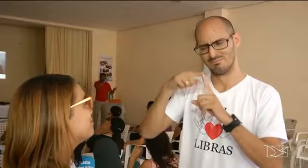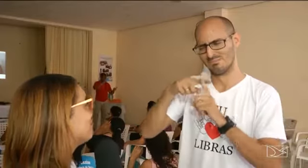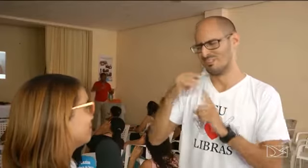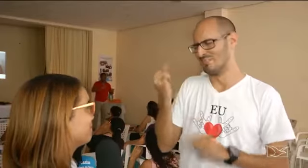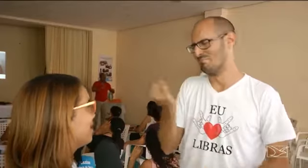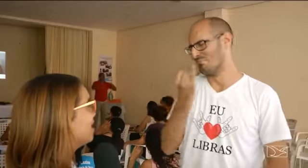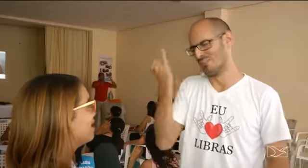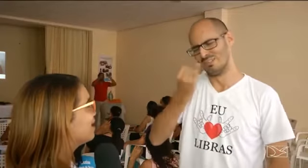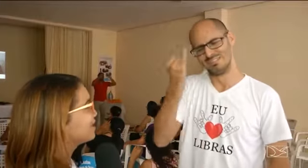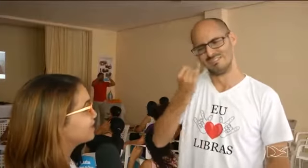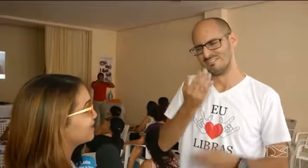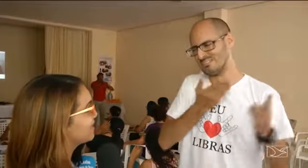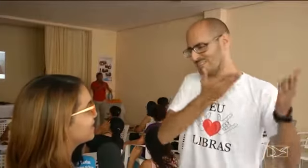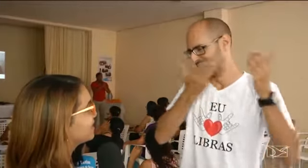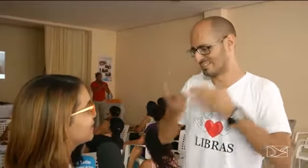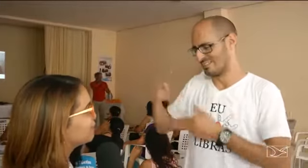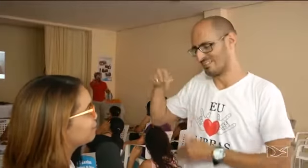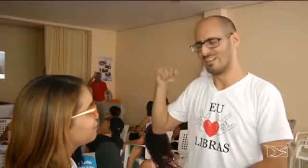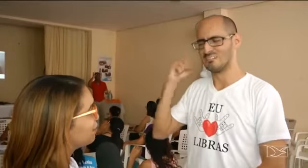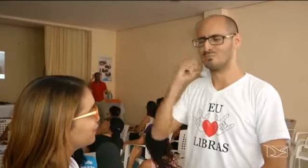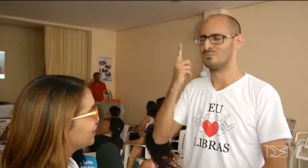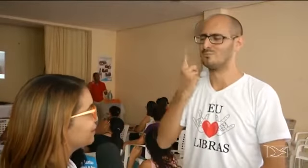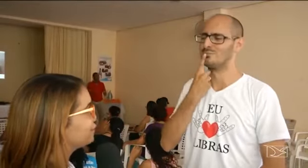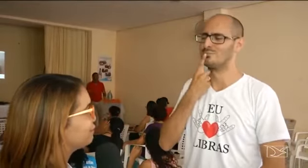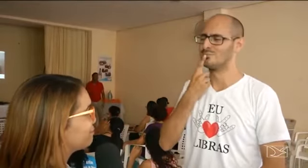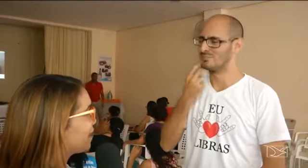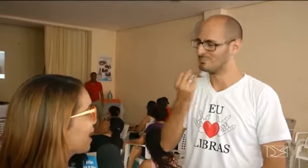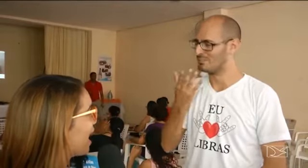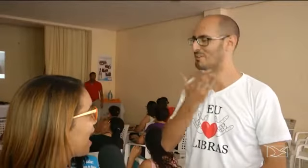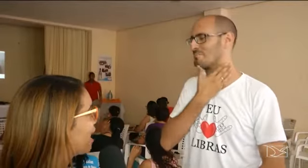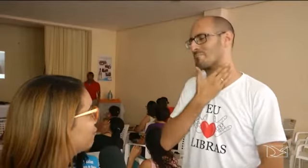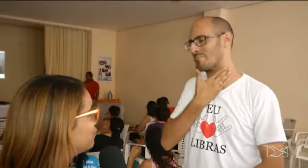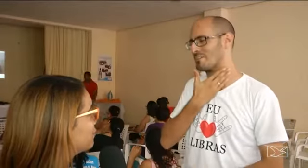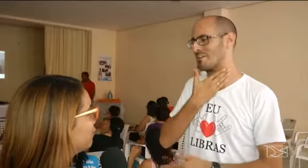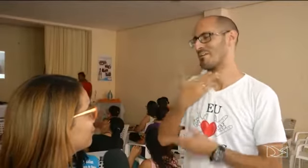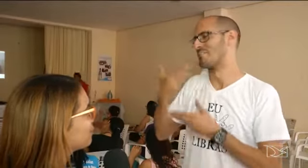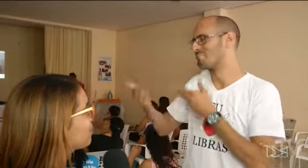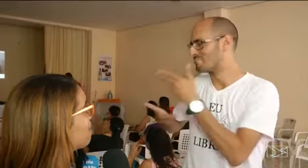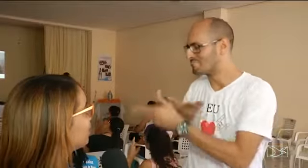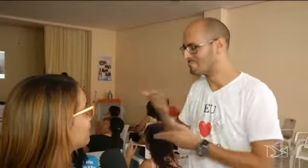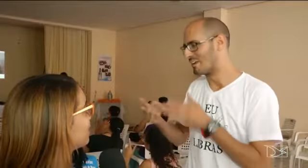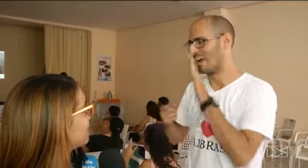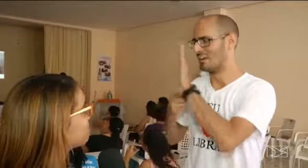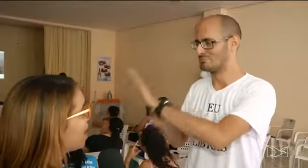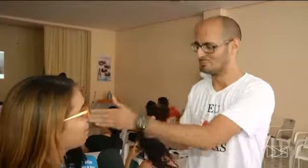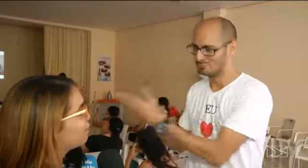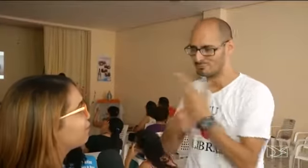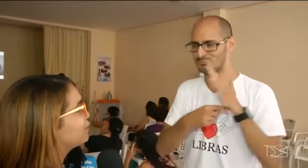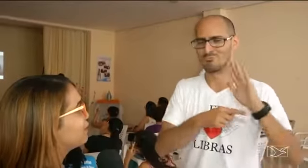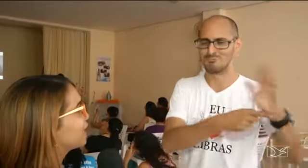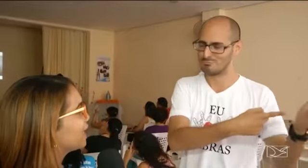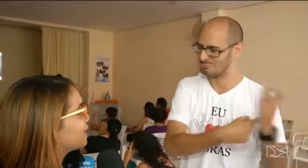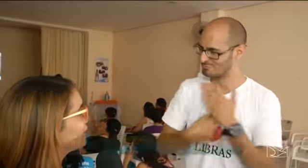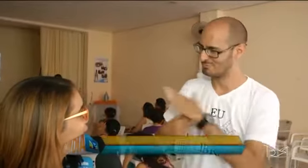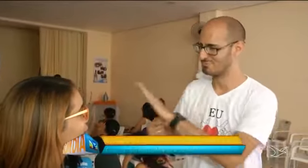bom. Estar na igreja é muito importante, vir para cá, os surdos podem bater papo, podem interagir,